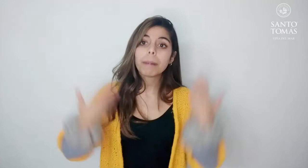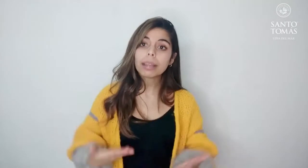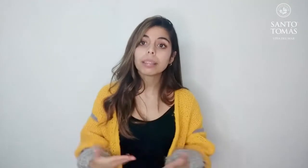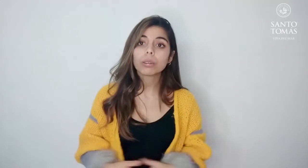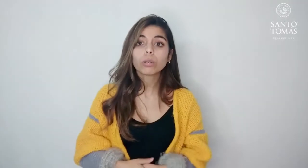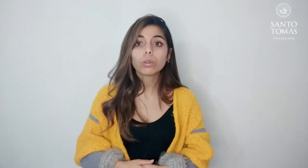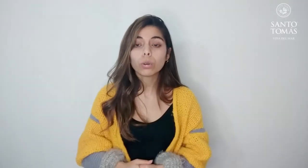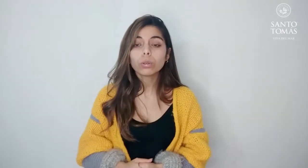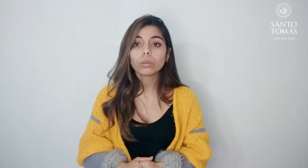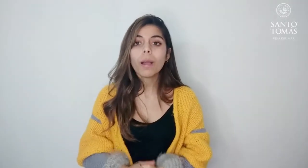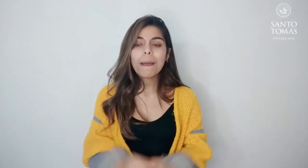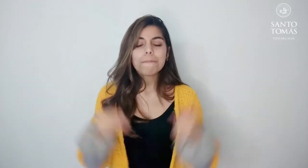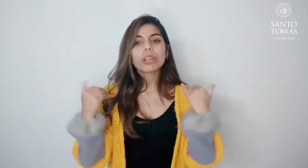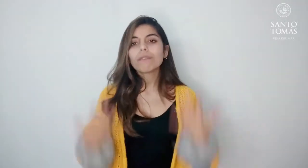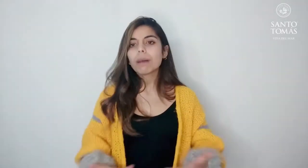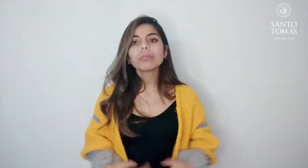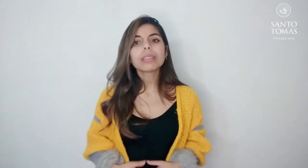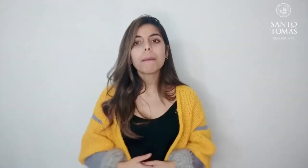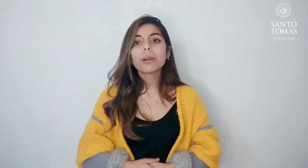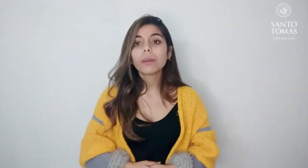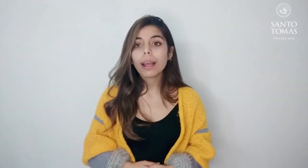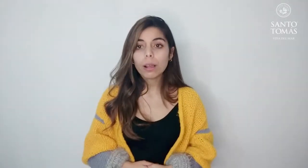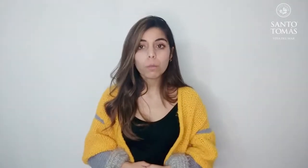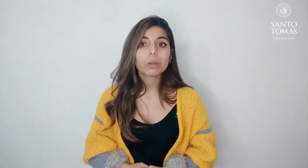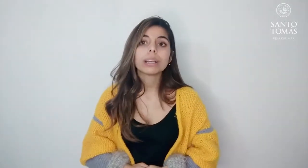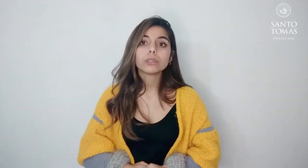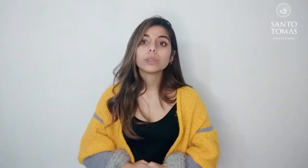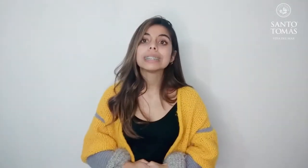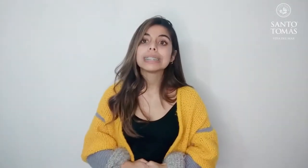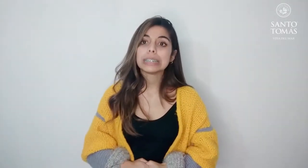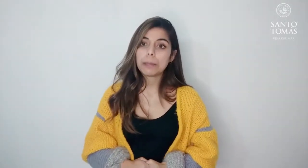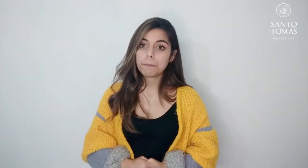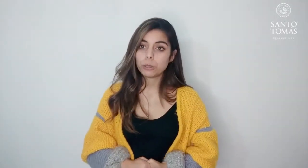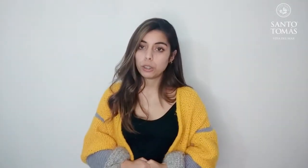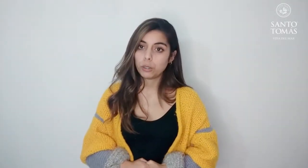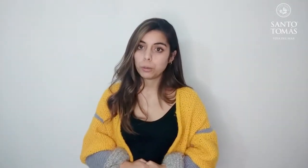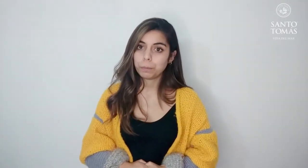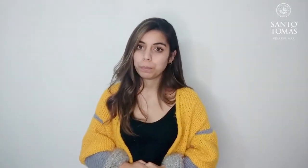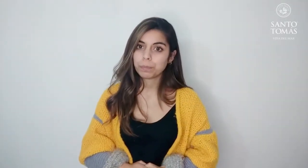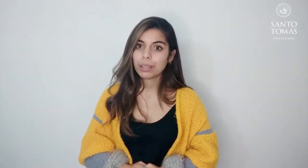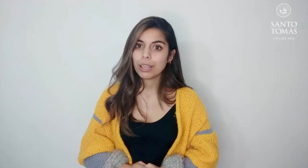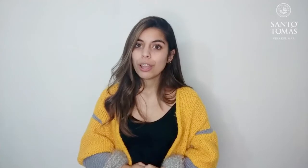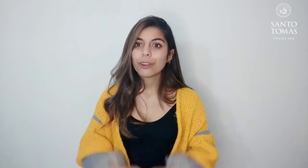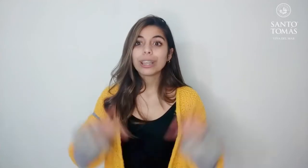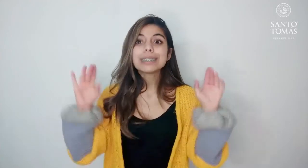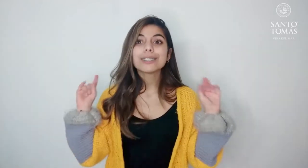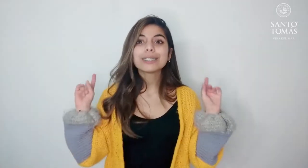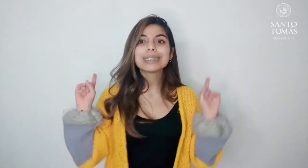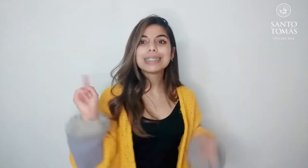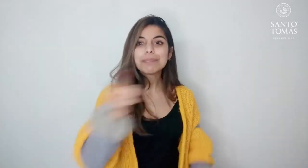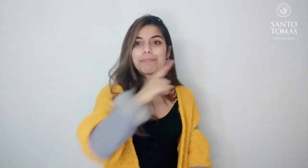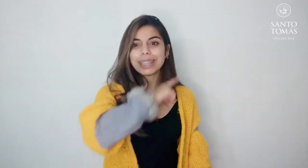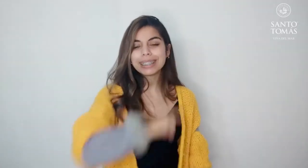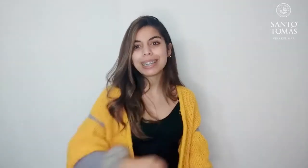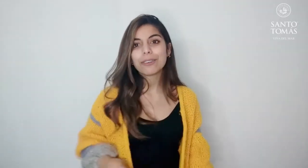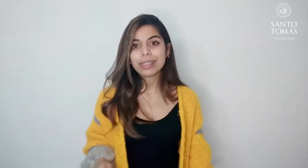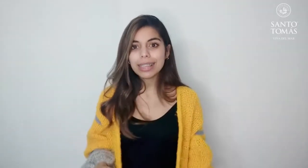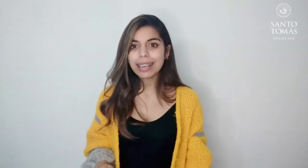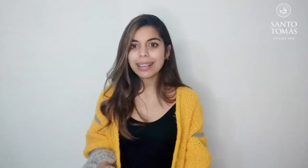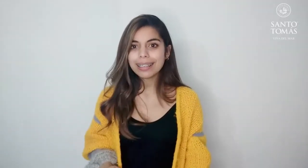parte de nuestro rostro, porque vamos a mejorar la comunicación 100%. Con estos tips que entregué hoy día,